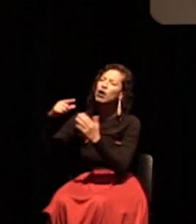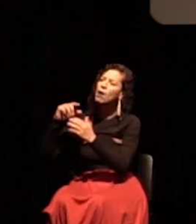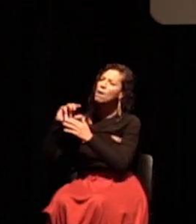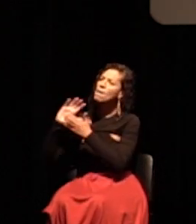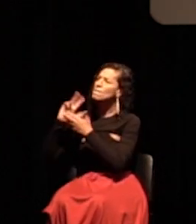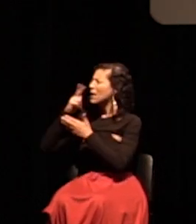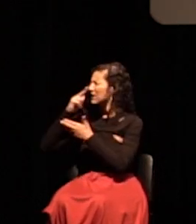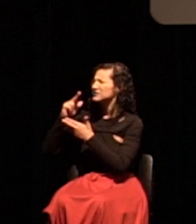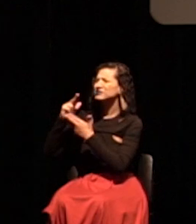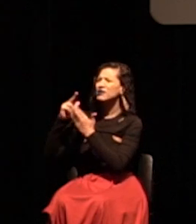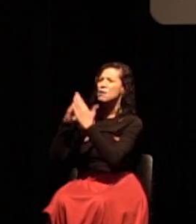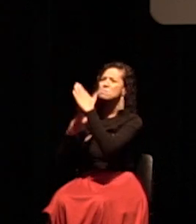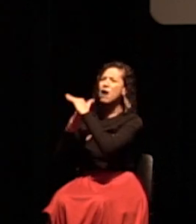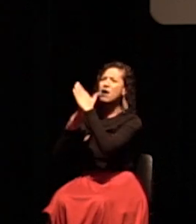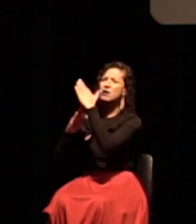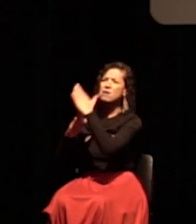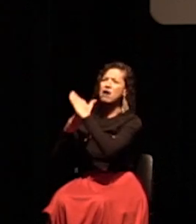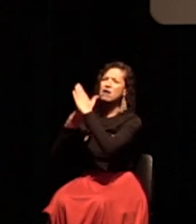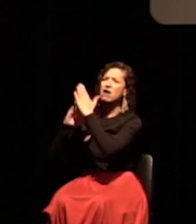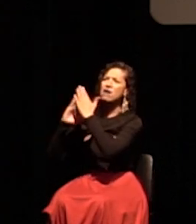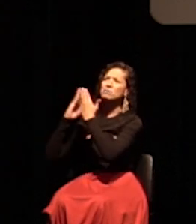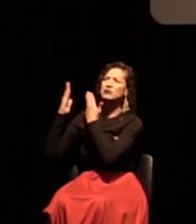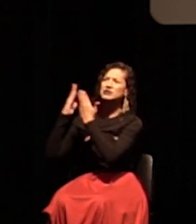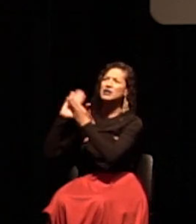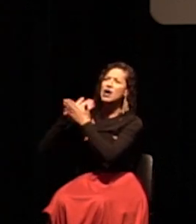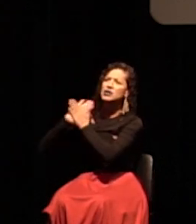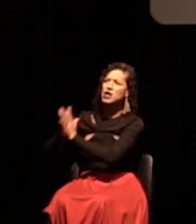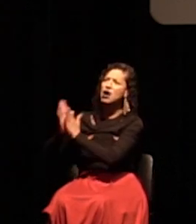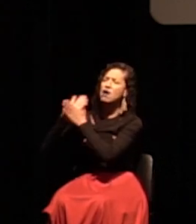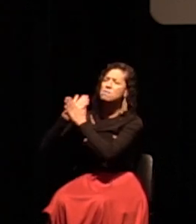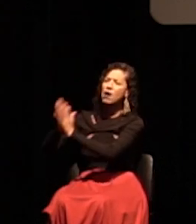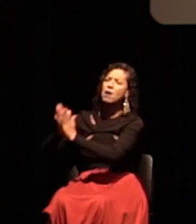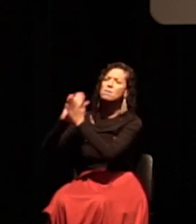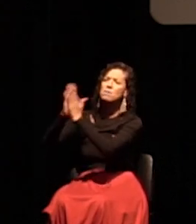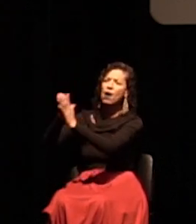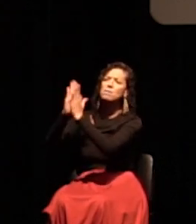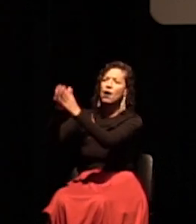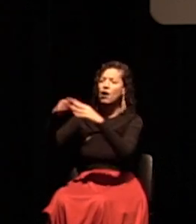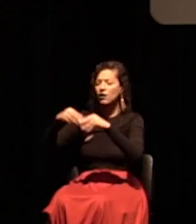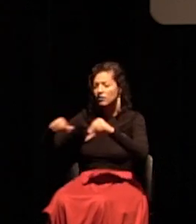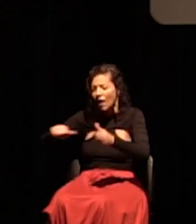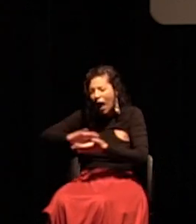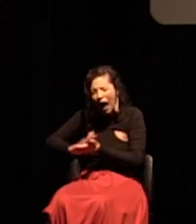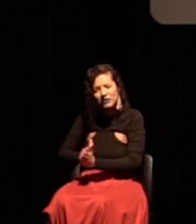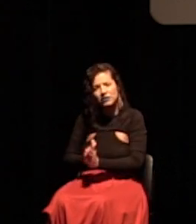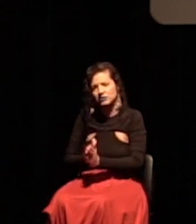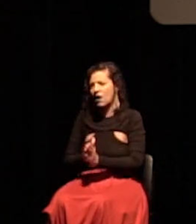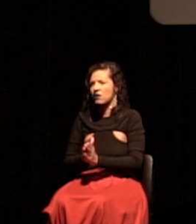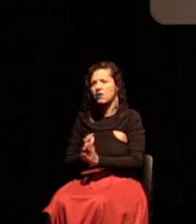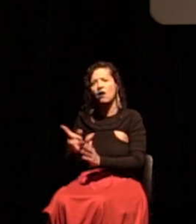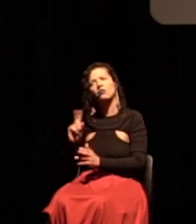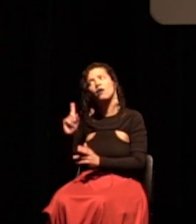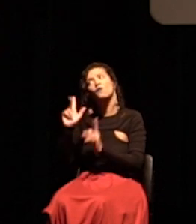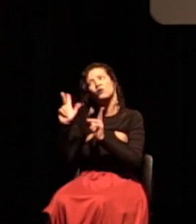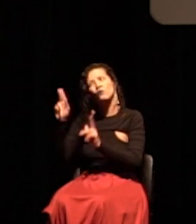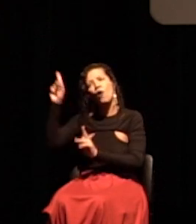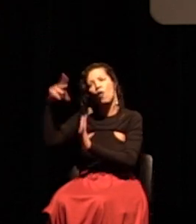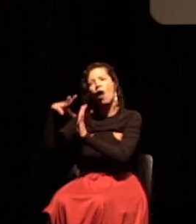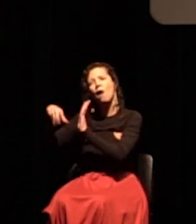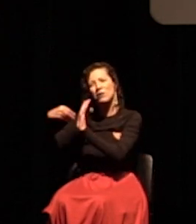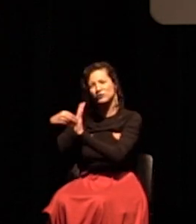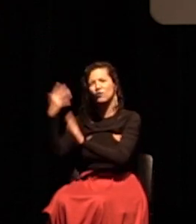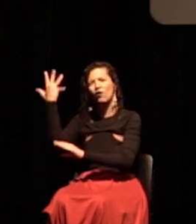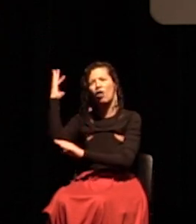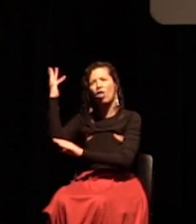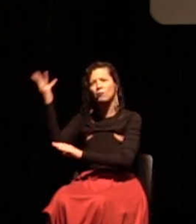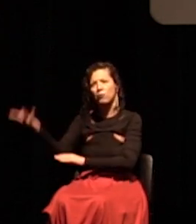com que, ao derrubar, não fique terra arrasada, como fazem na nossa Amazônia, infelizmente, mas que